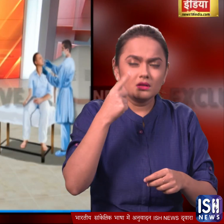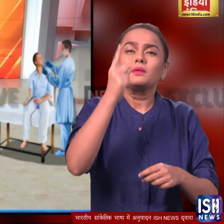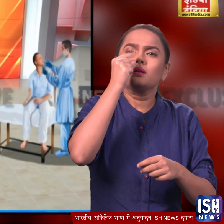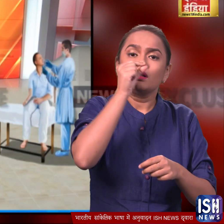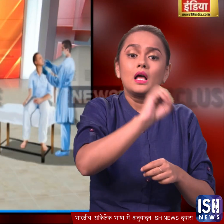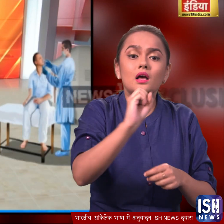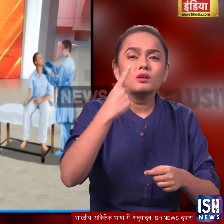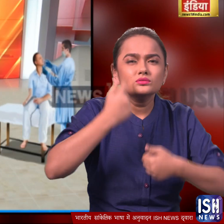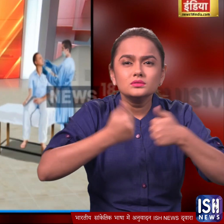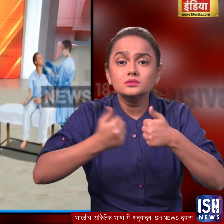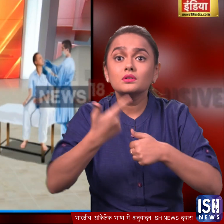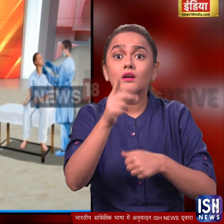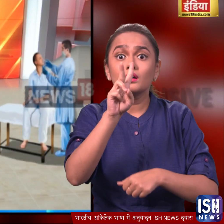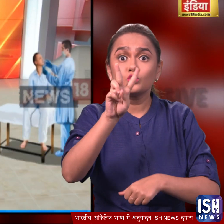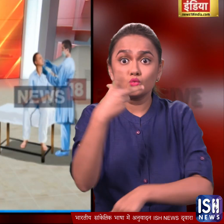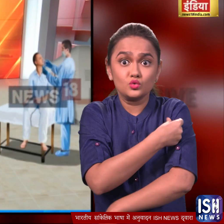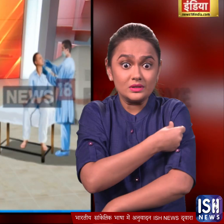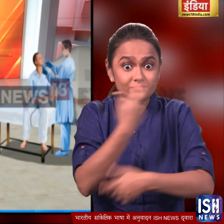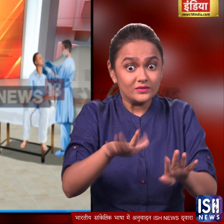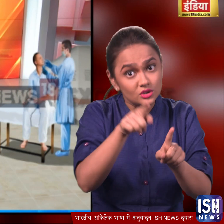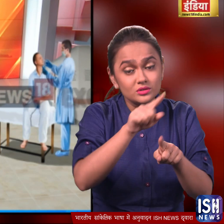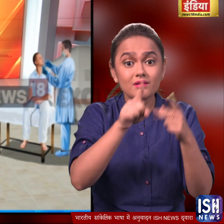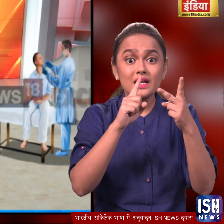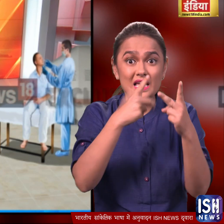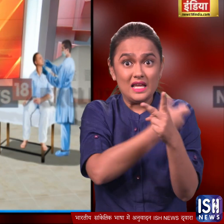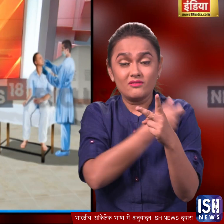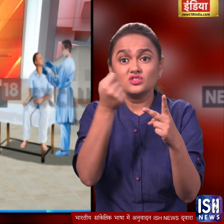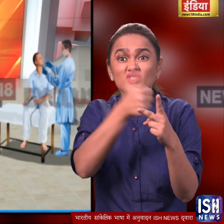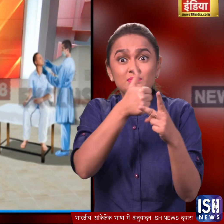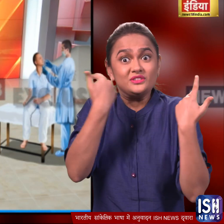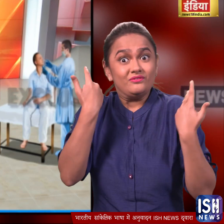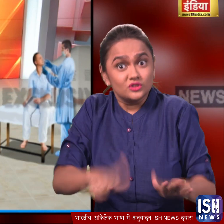जिन्हें पहले से वैक्सीन की दोनों डोज लगाई जा चुकी हैं और दूसरी डोज को लगे